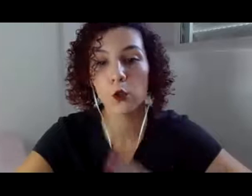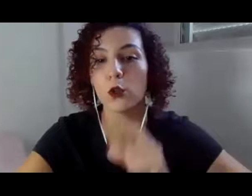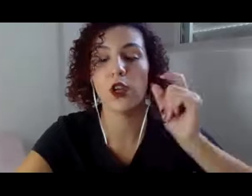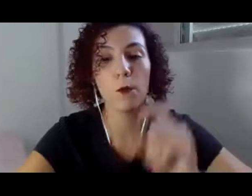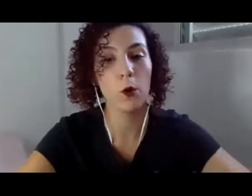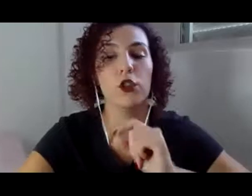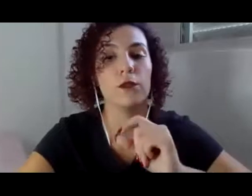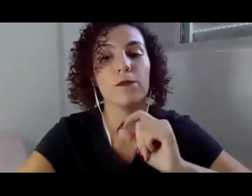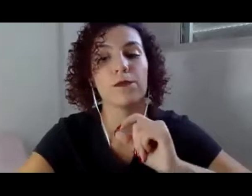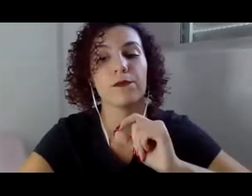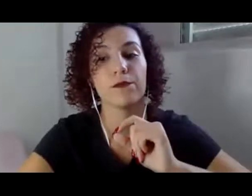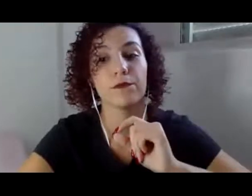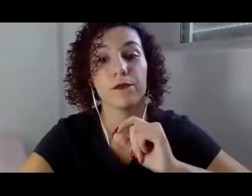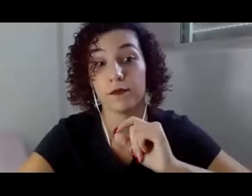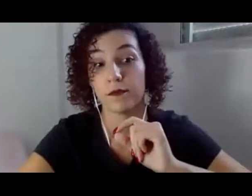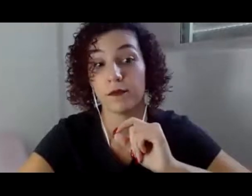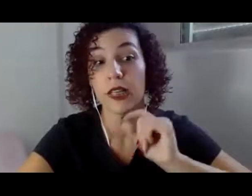Todo surdo é mude?